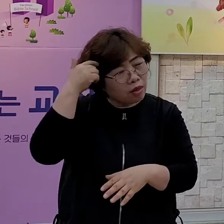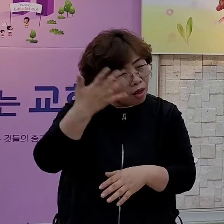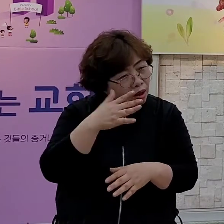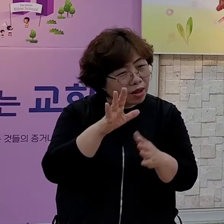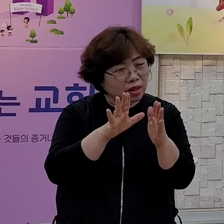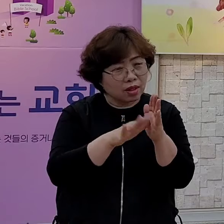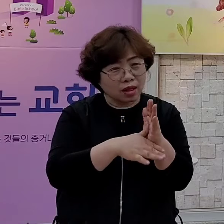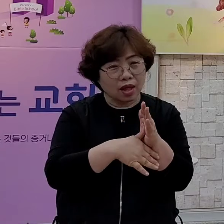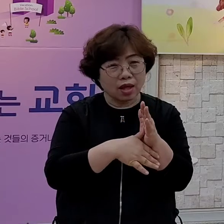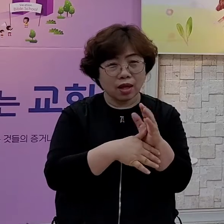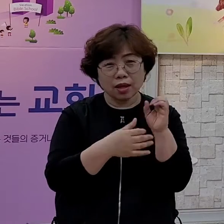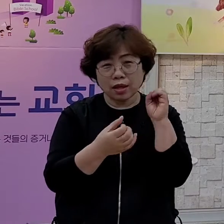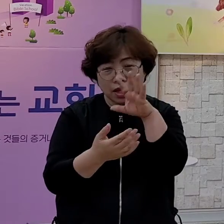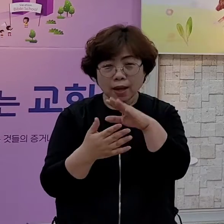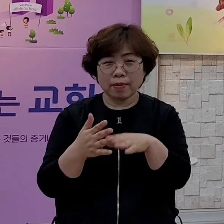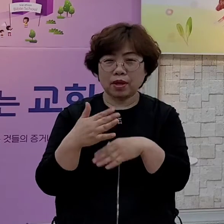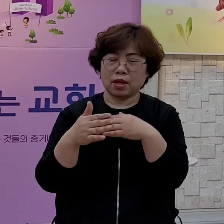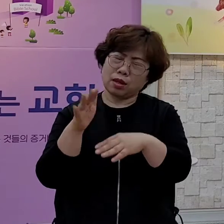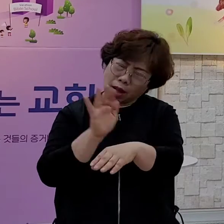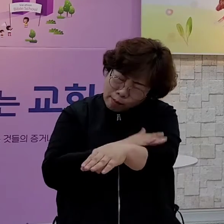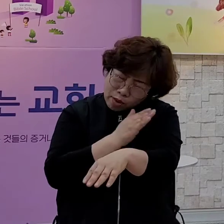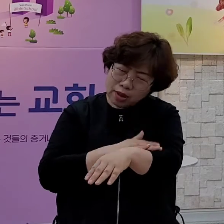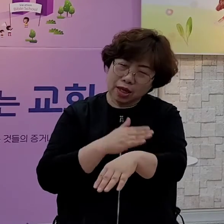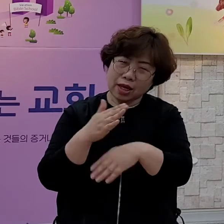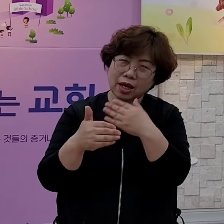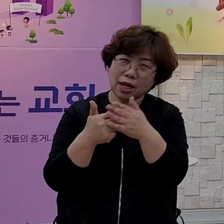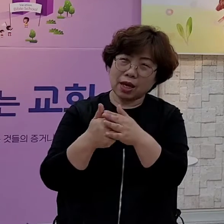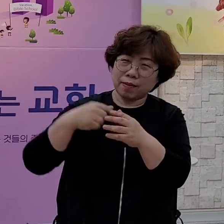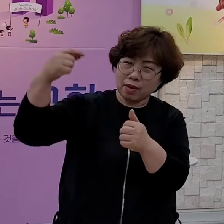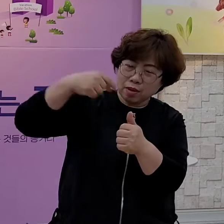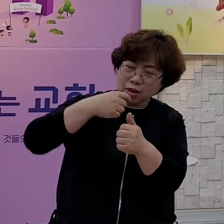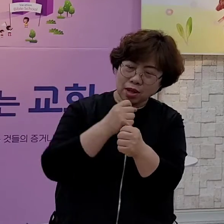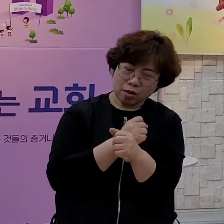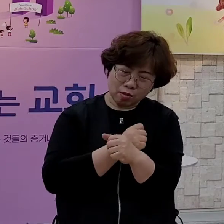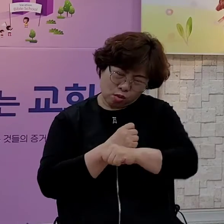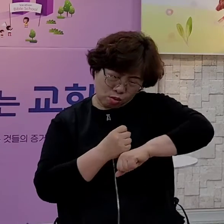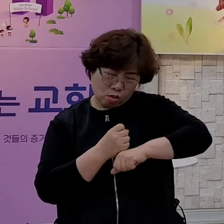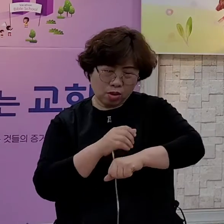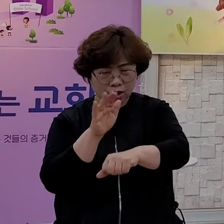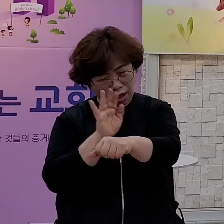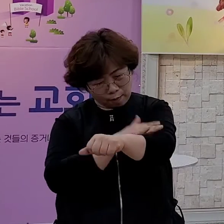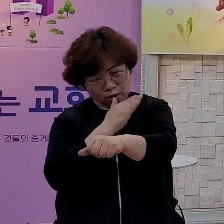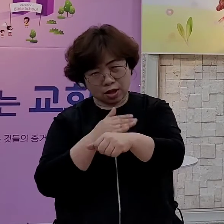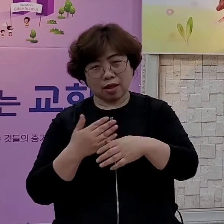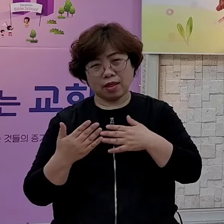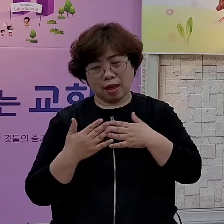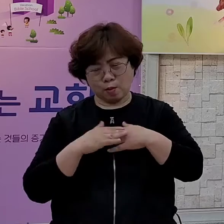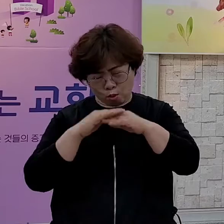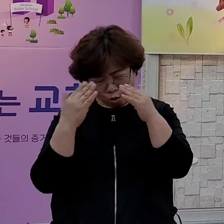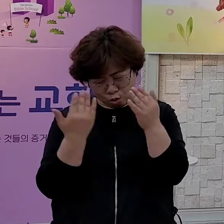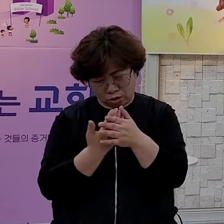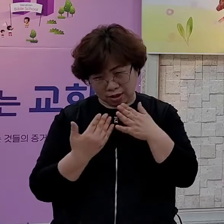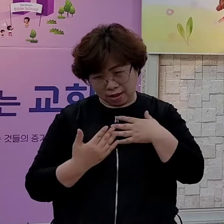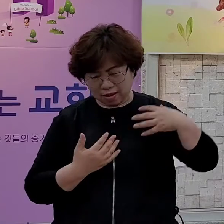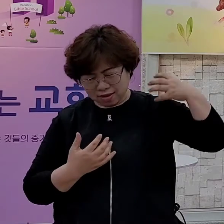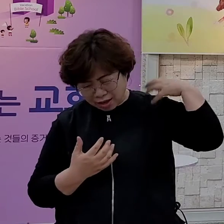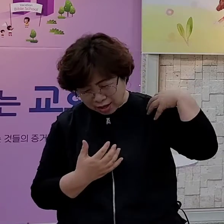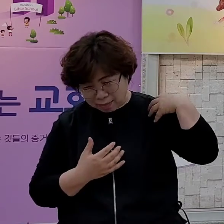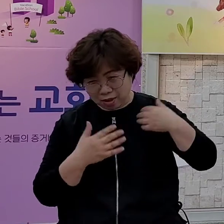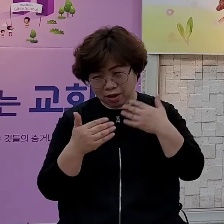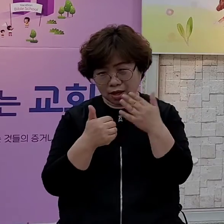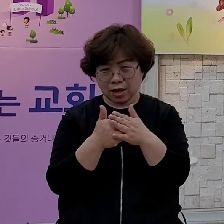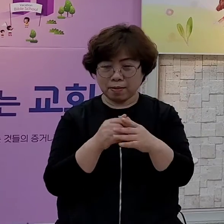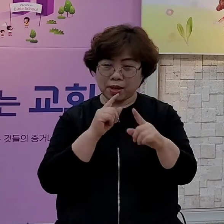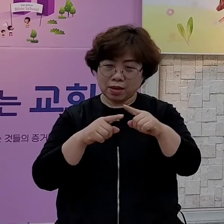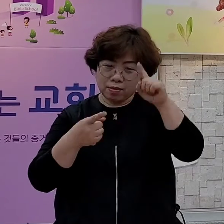하나님 주신 명령을 제가 어겼습니다. 누구 때문이 아니라 다 제 책임이고 제가 하나님의